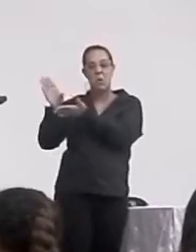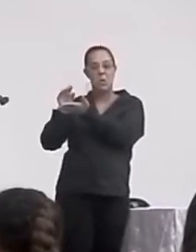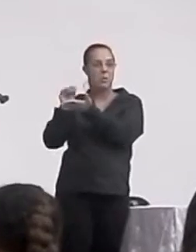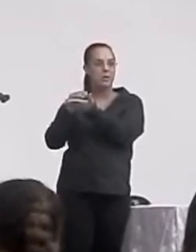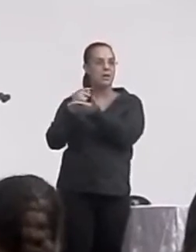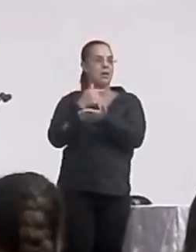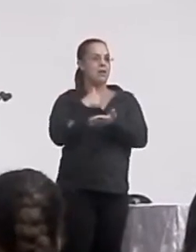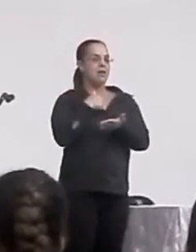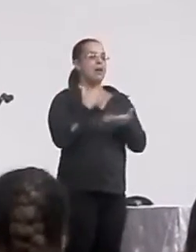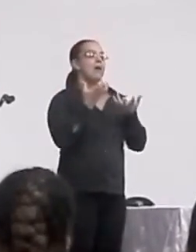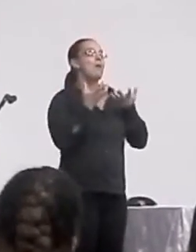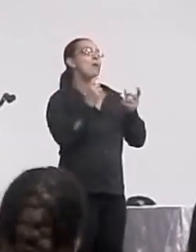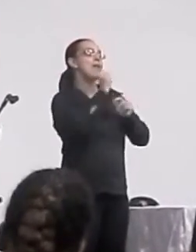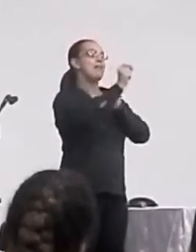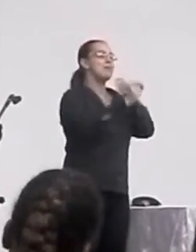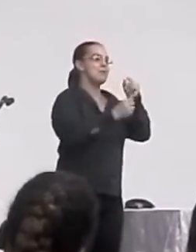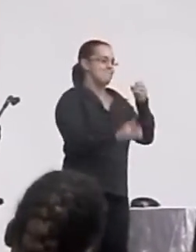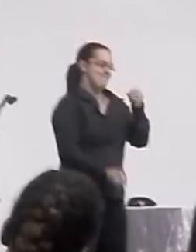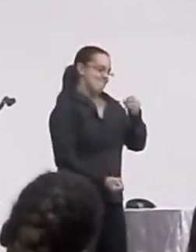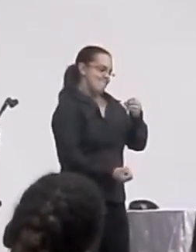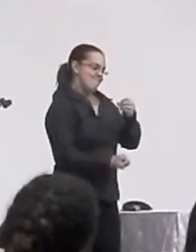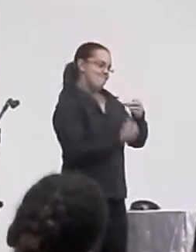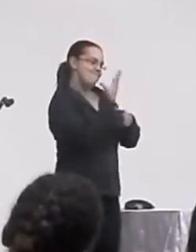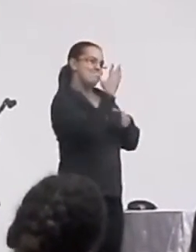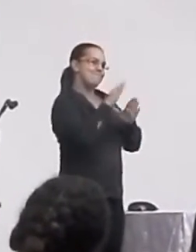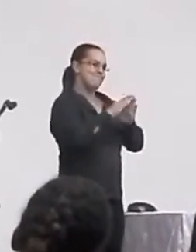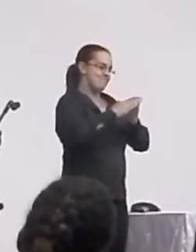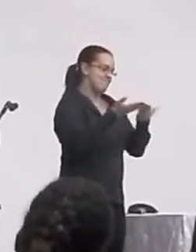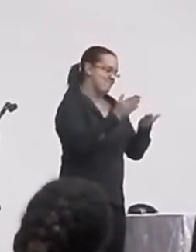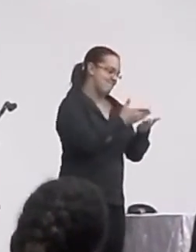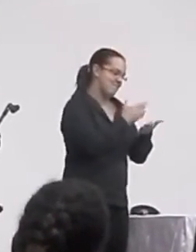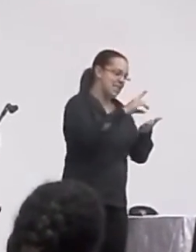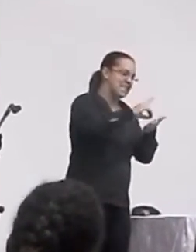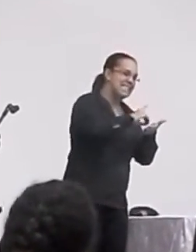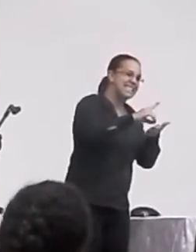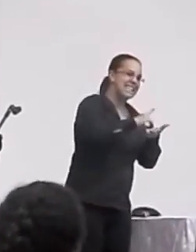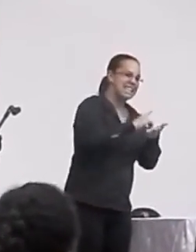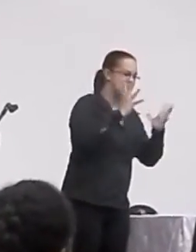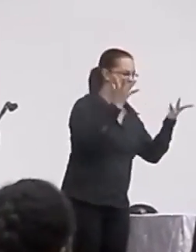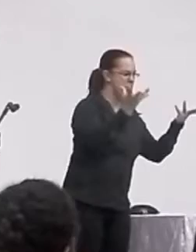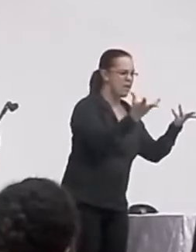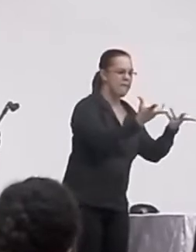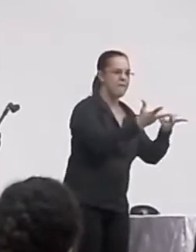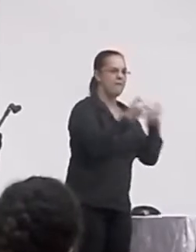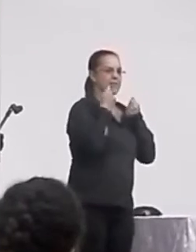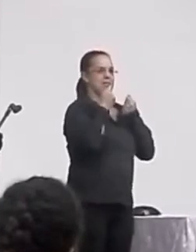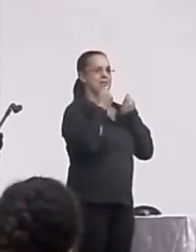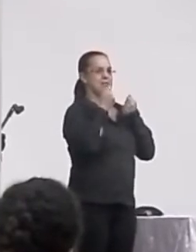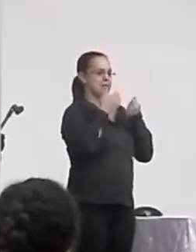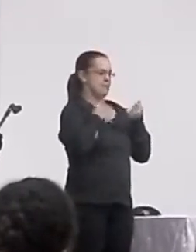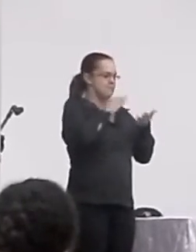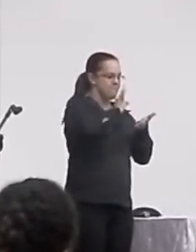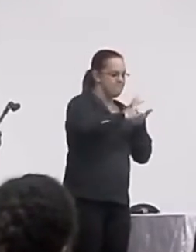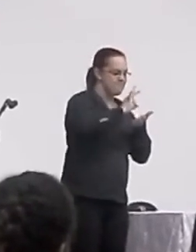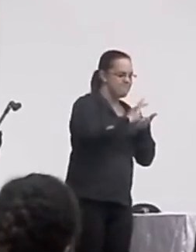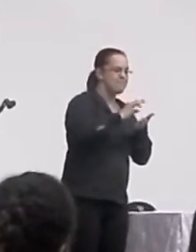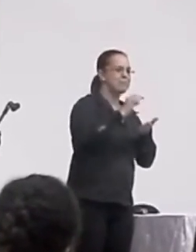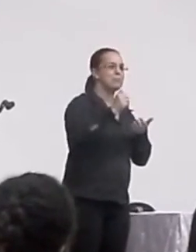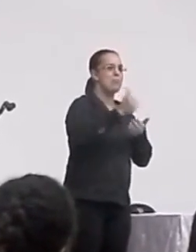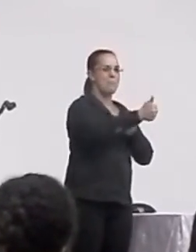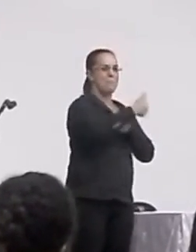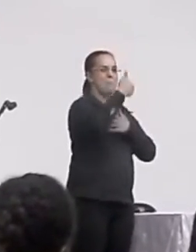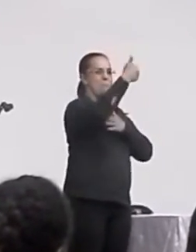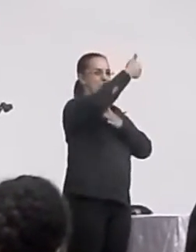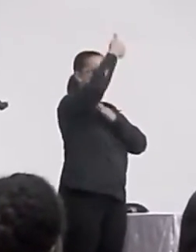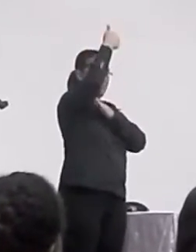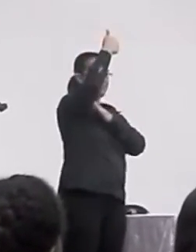não cita? Então não tem esse objetivo. Eu acho que aquela falsa modéstia que existe nas ciências humanas é muito